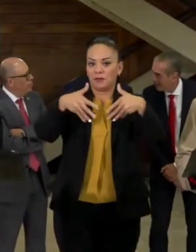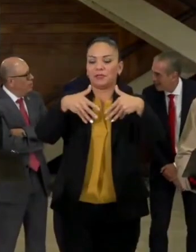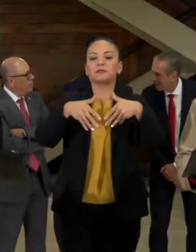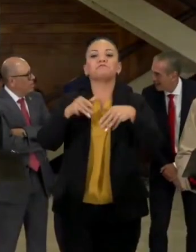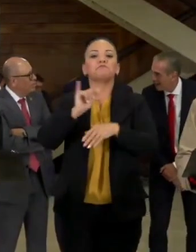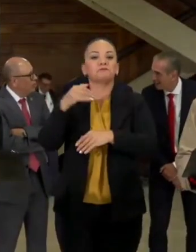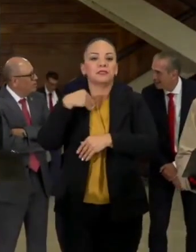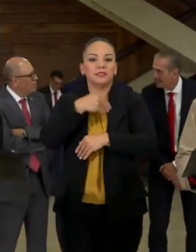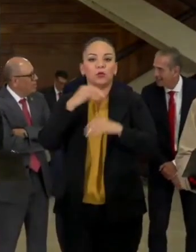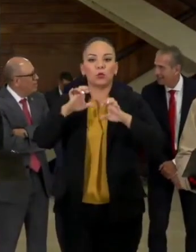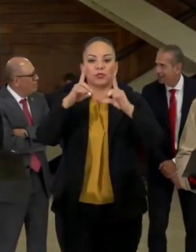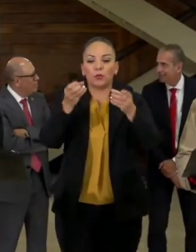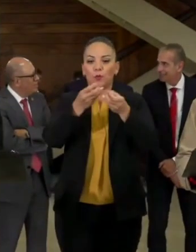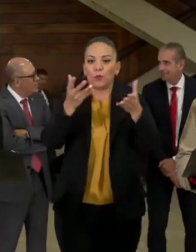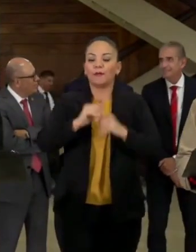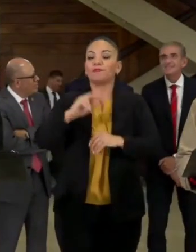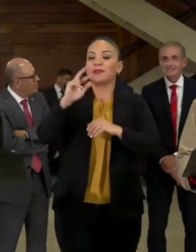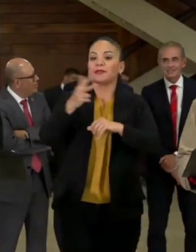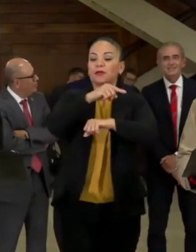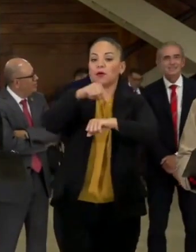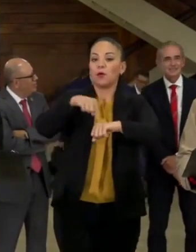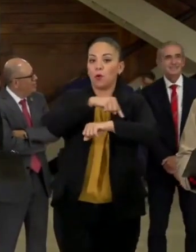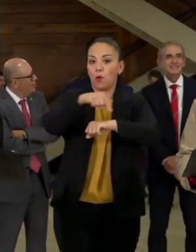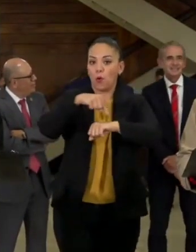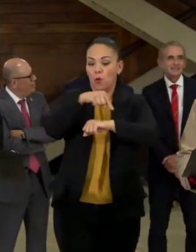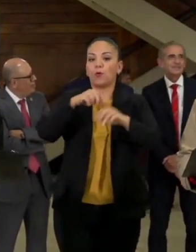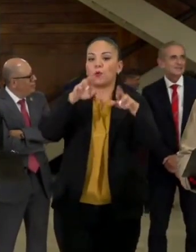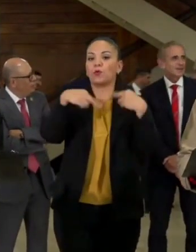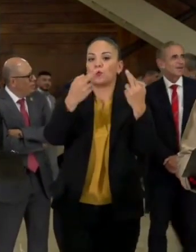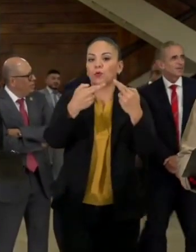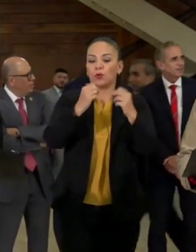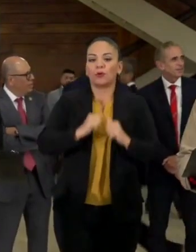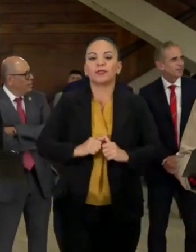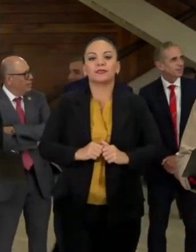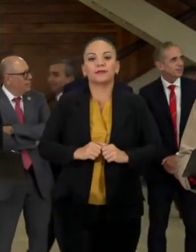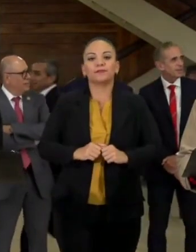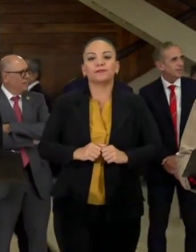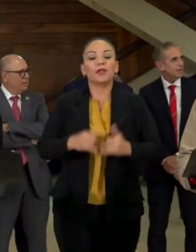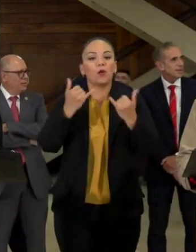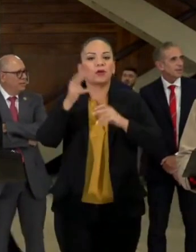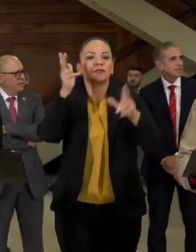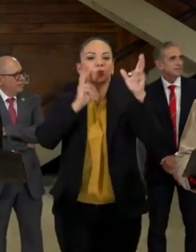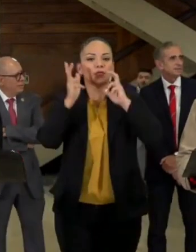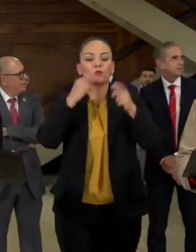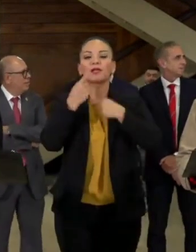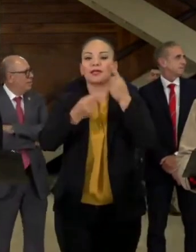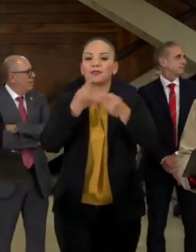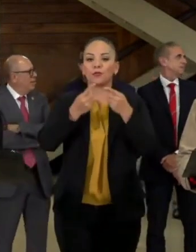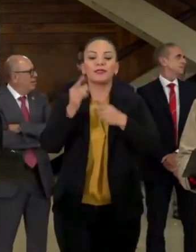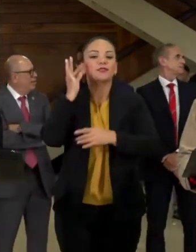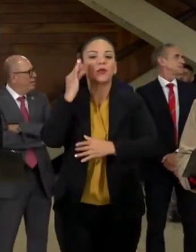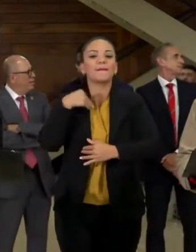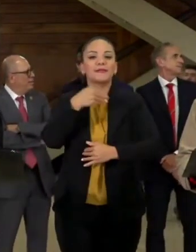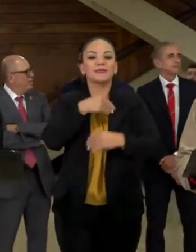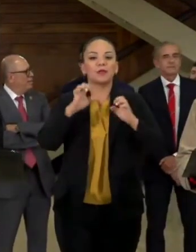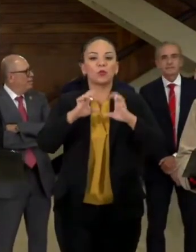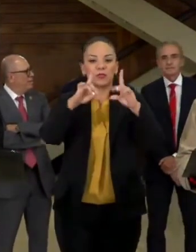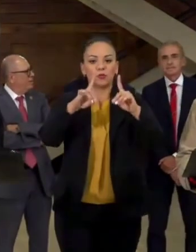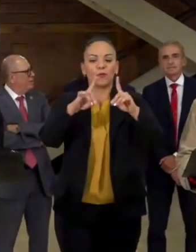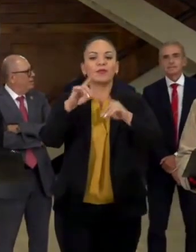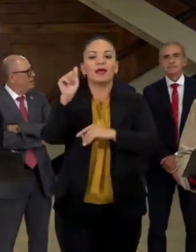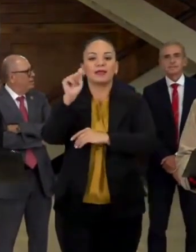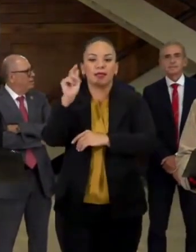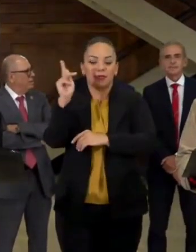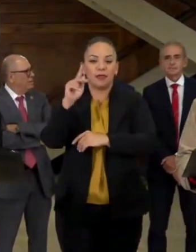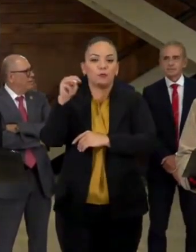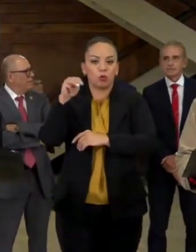Ha concluido la tercera jornada de la Comisión de Enlace y vamos a escuchar en este momento las declaraciones de la señora ministra de Educación, doña Ana